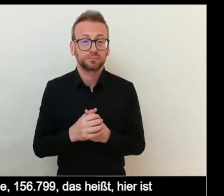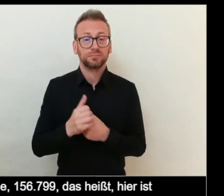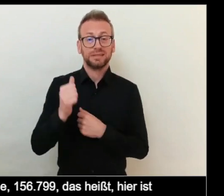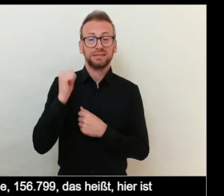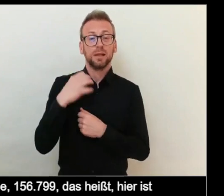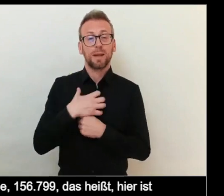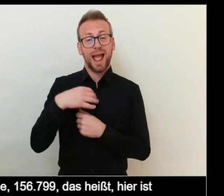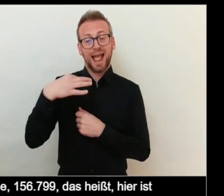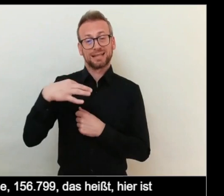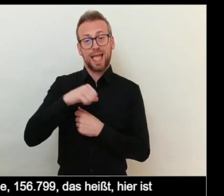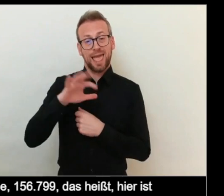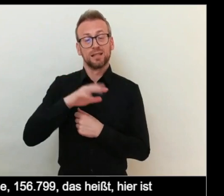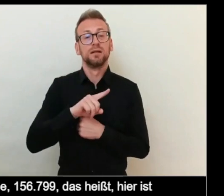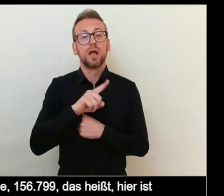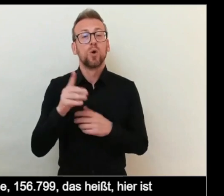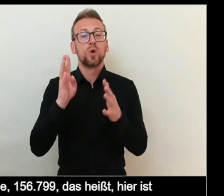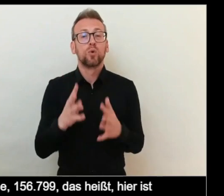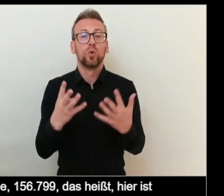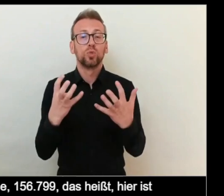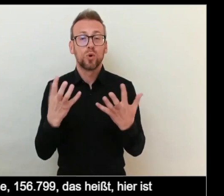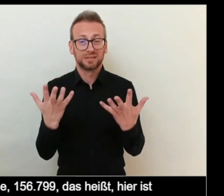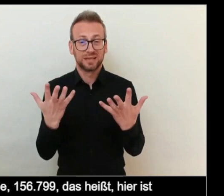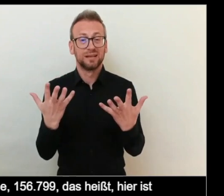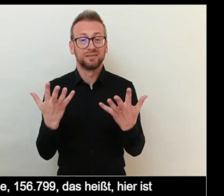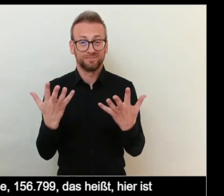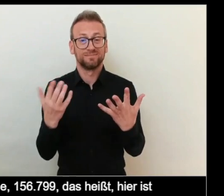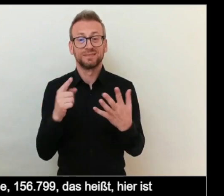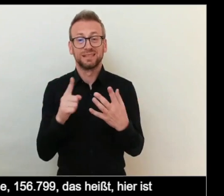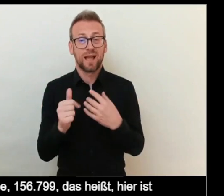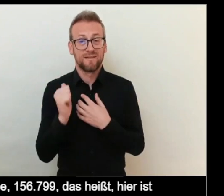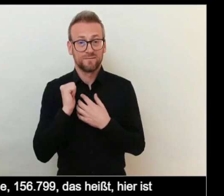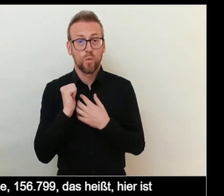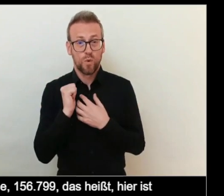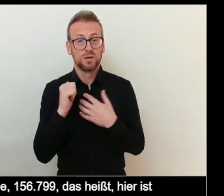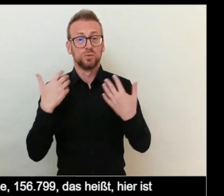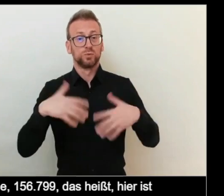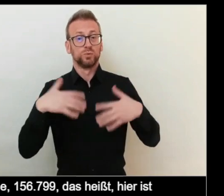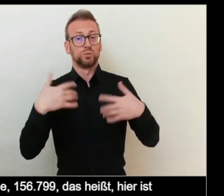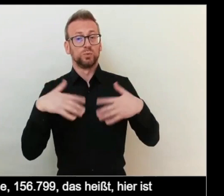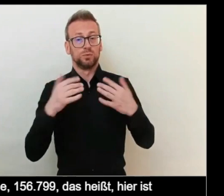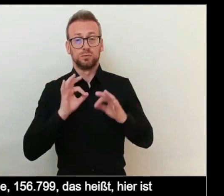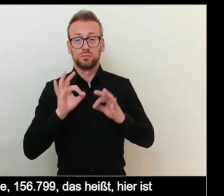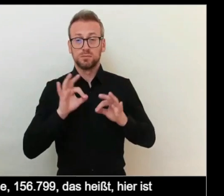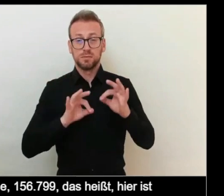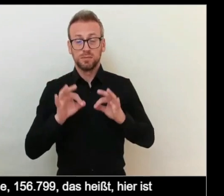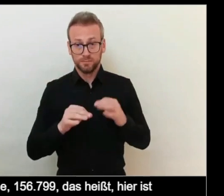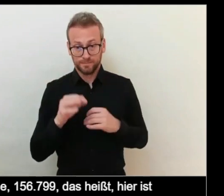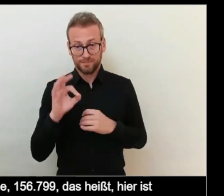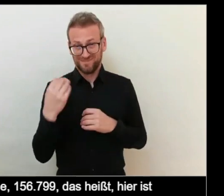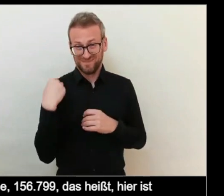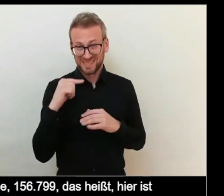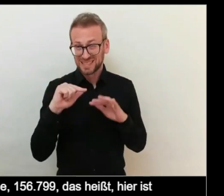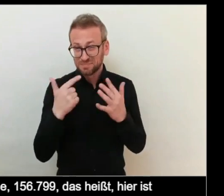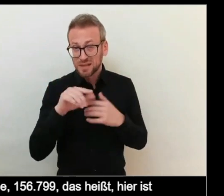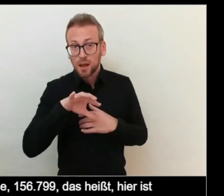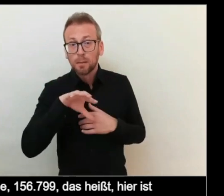Eine Zahl ist ja immer der Reproduktionswert, mittlerweile wieder über 1 in Bayern, 1,05. Die letzten Male,